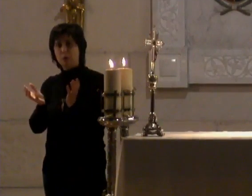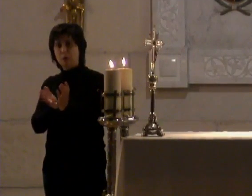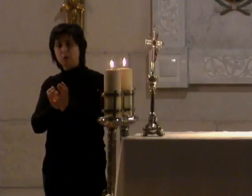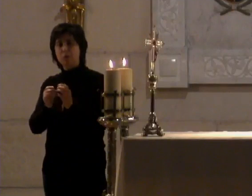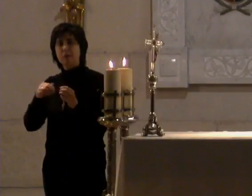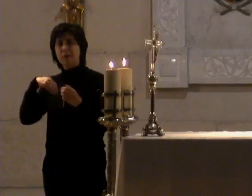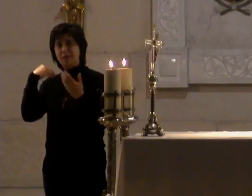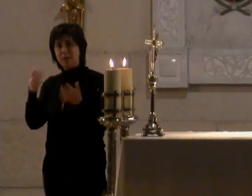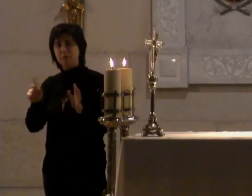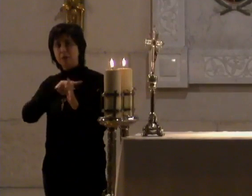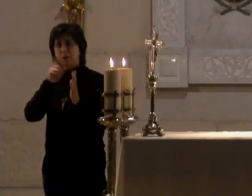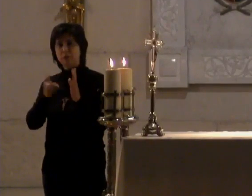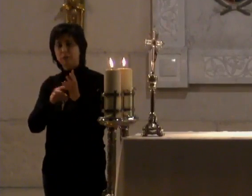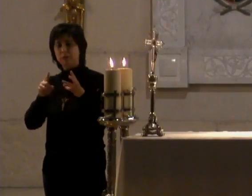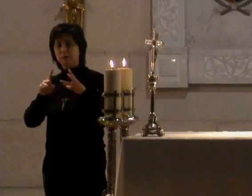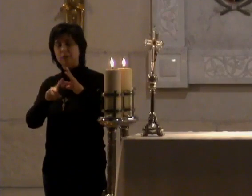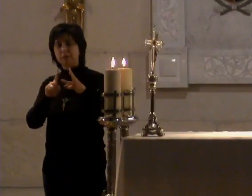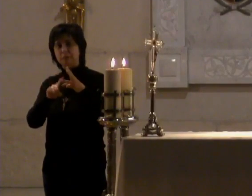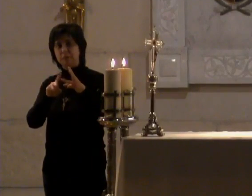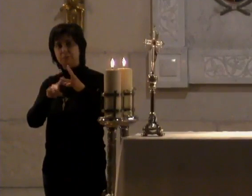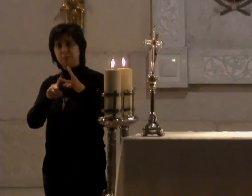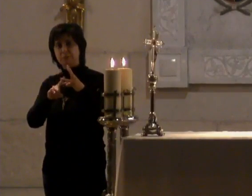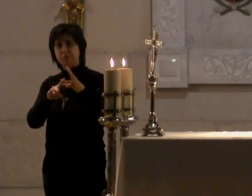plenitud. Y en tercer lugar,